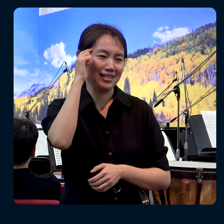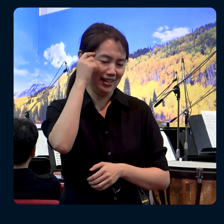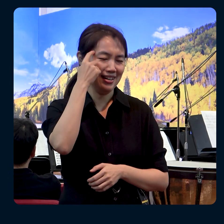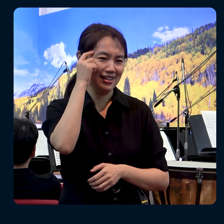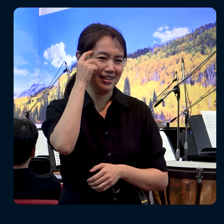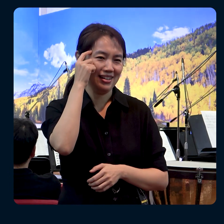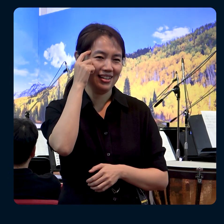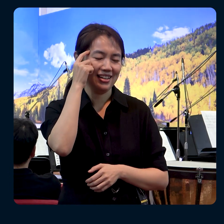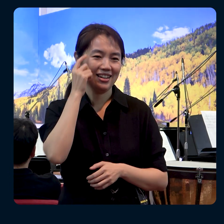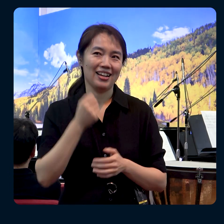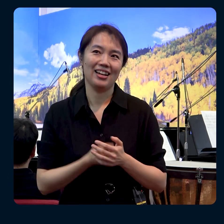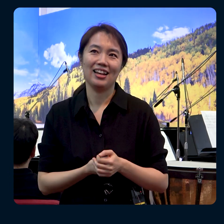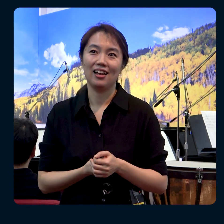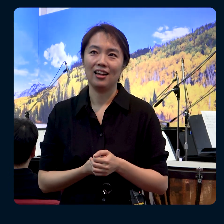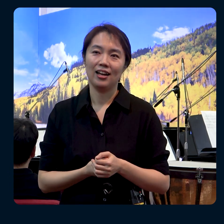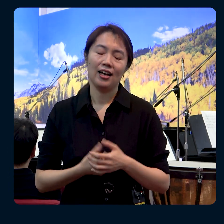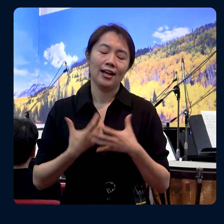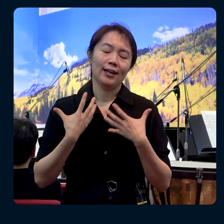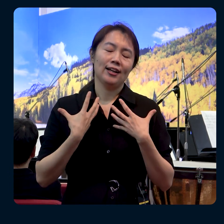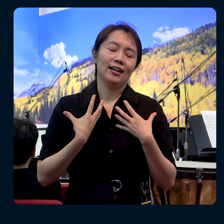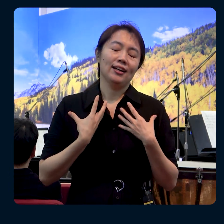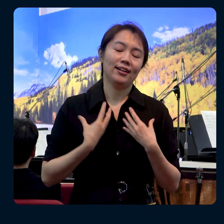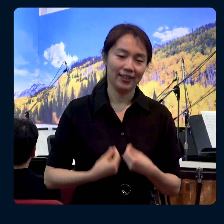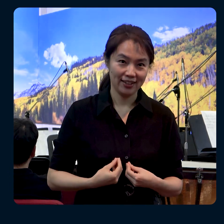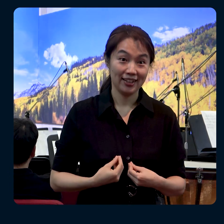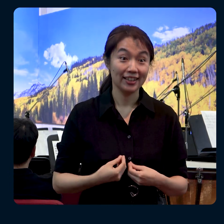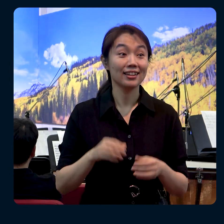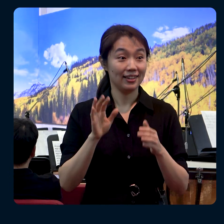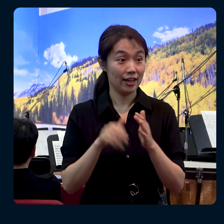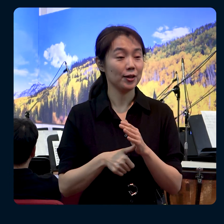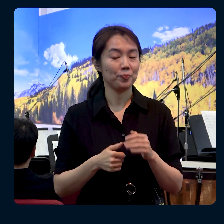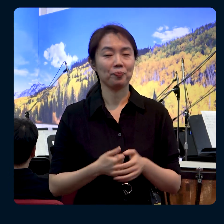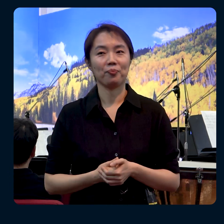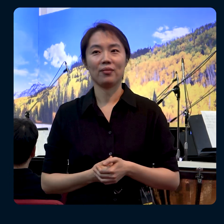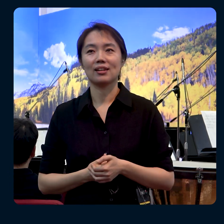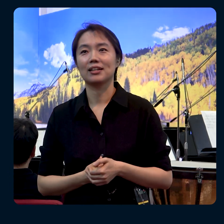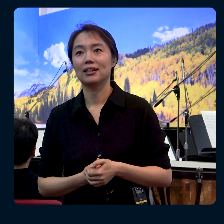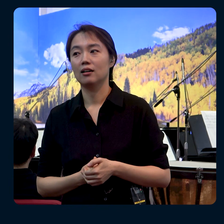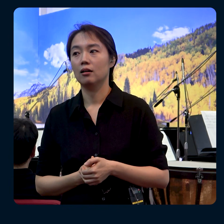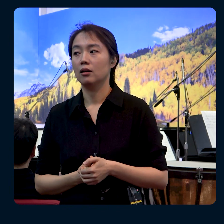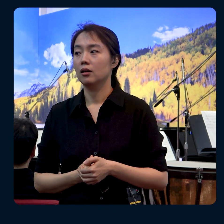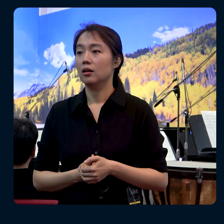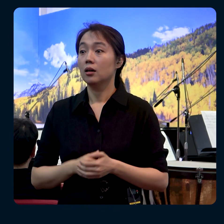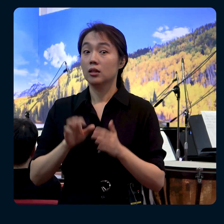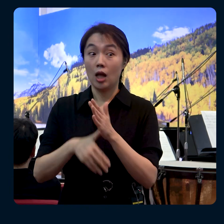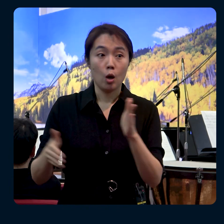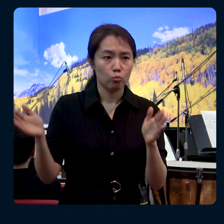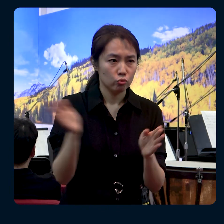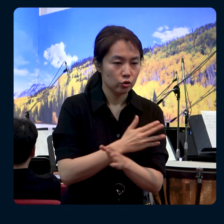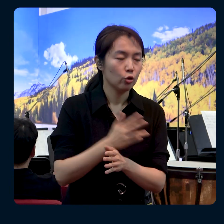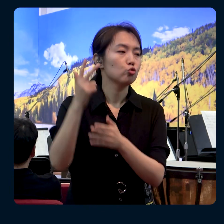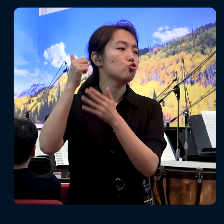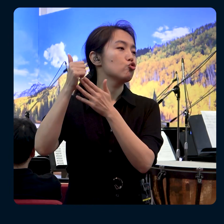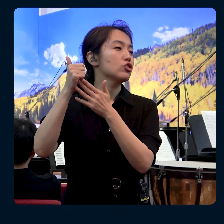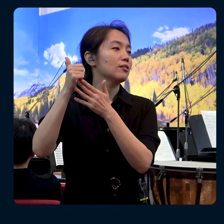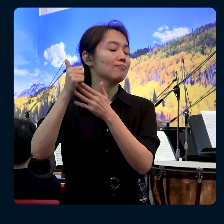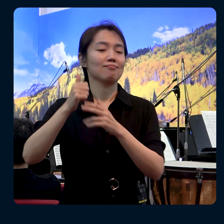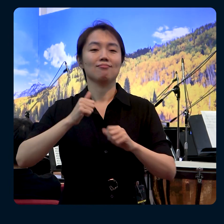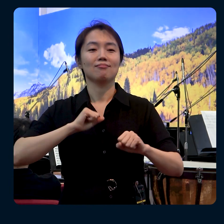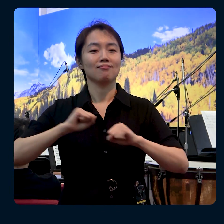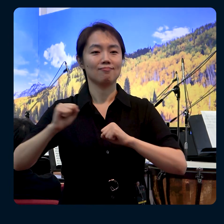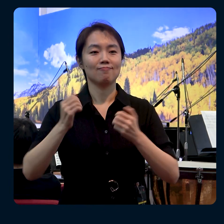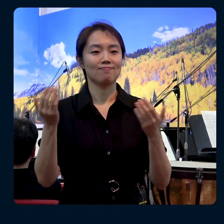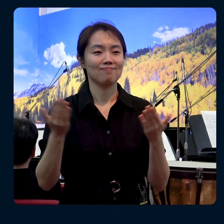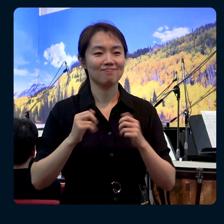완전히 정말 낙담하는 순간인데 그때부터 주님이 일하기 시작하셨습니다.